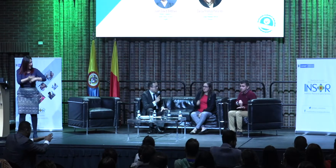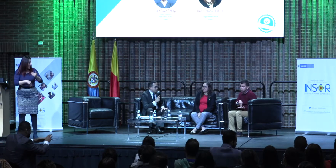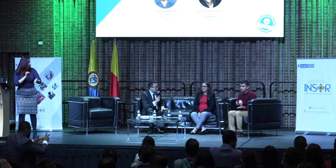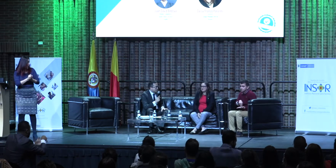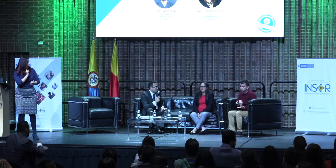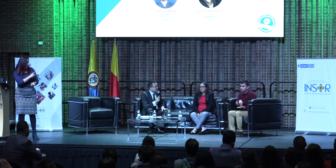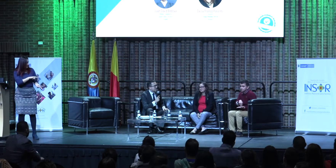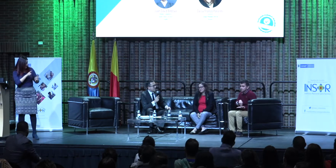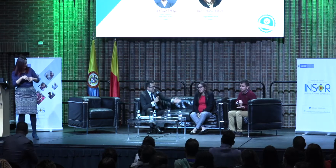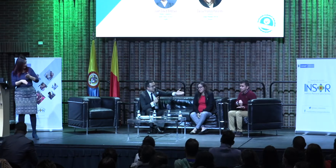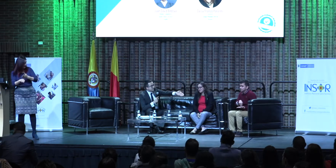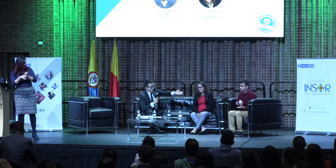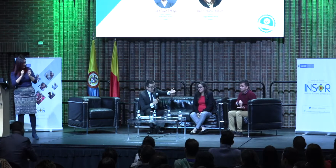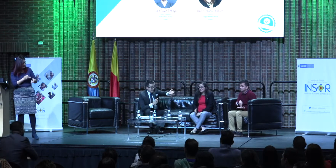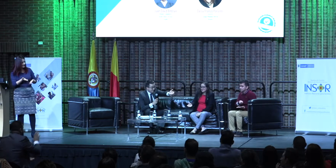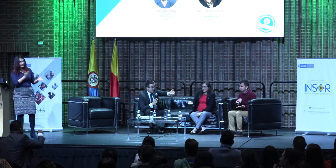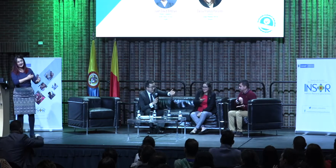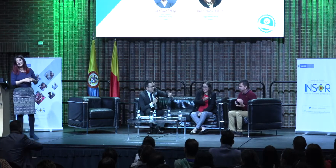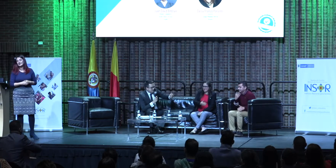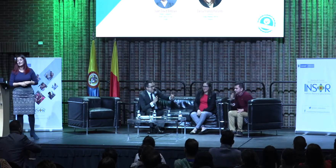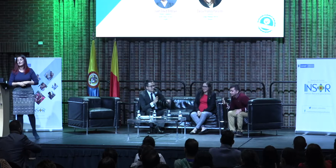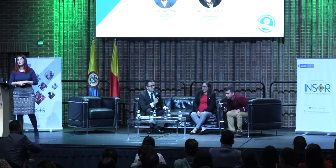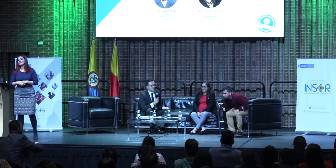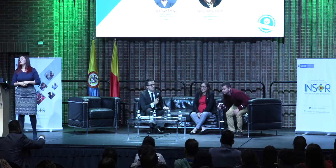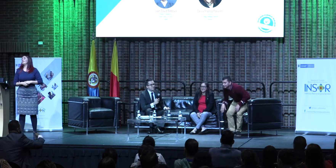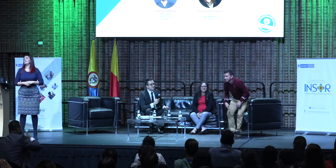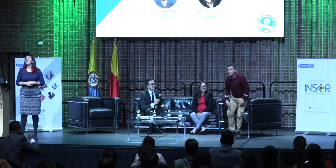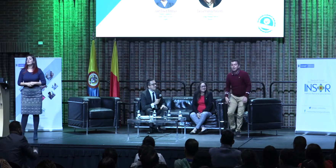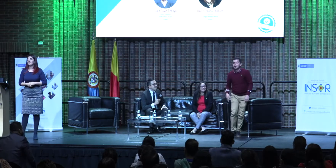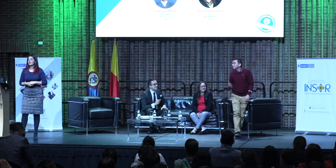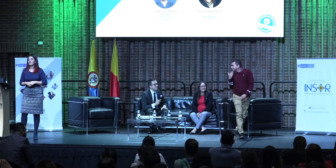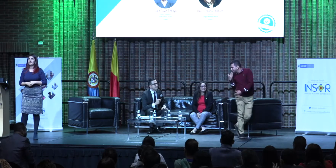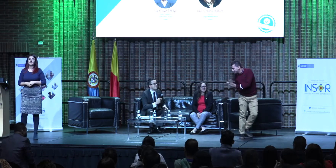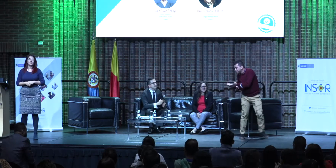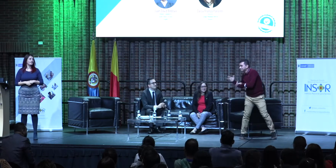poco más de los retos. Ok, perfecto. Sí. Adelante.